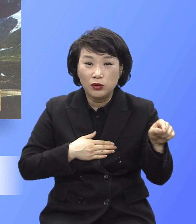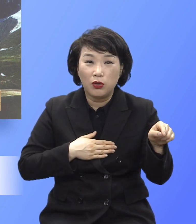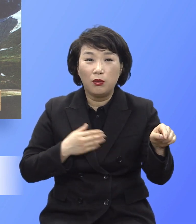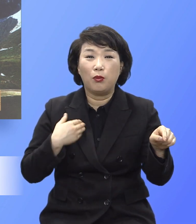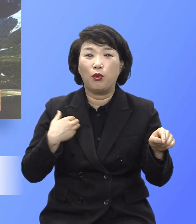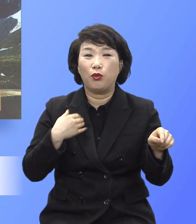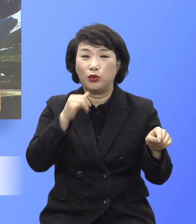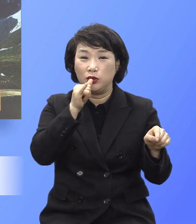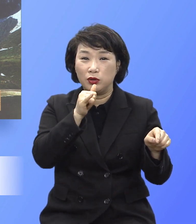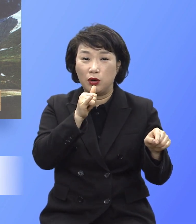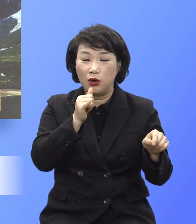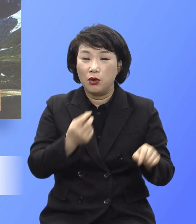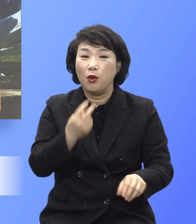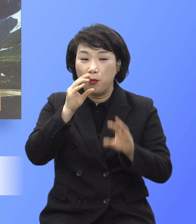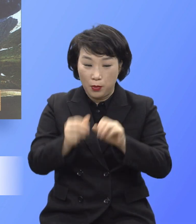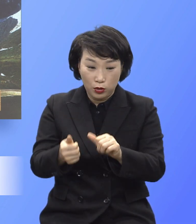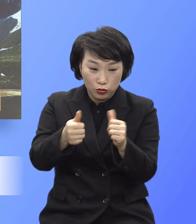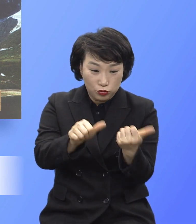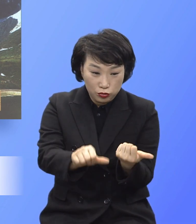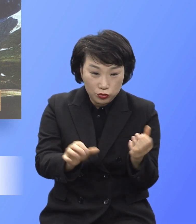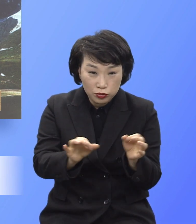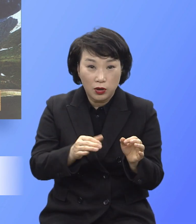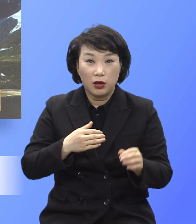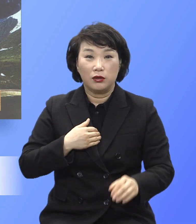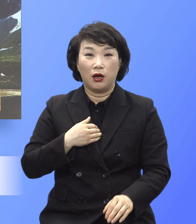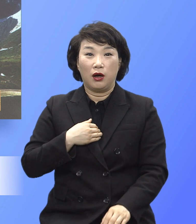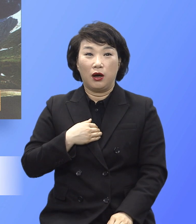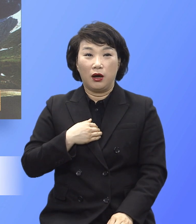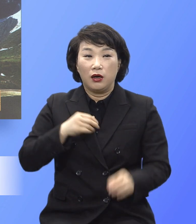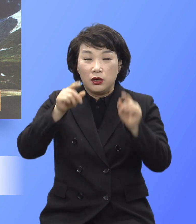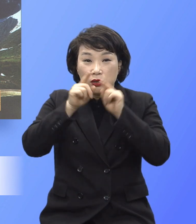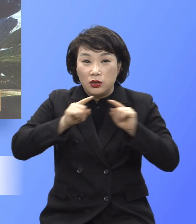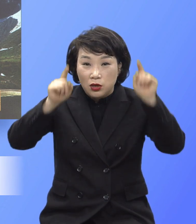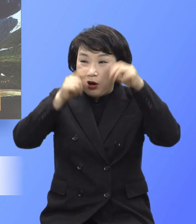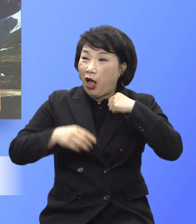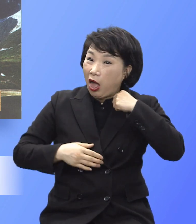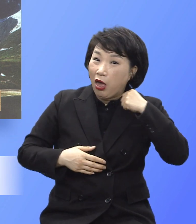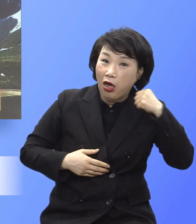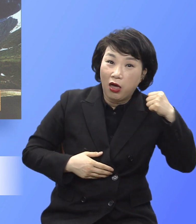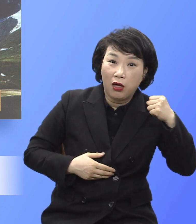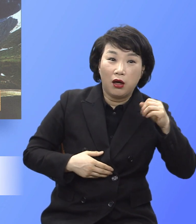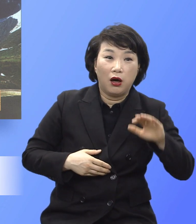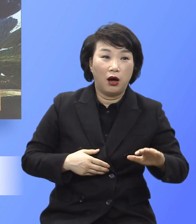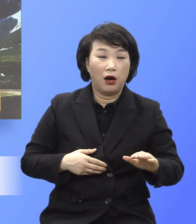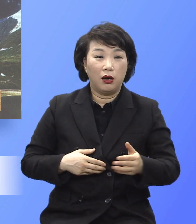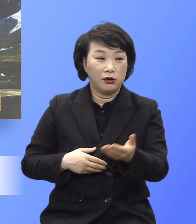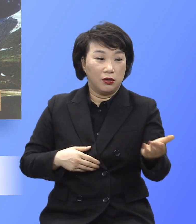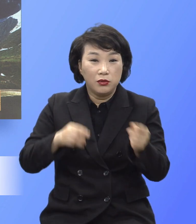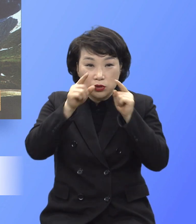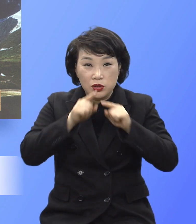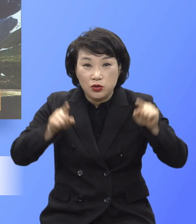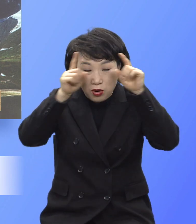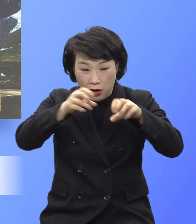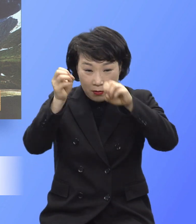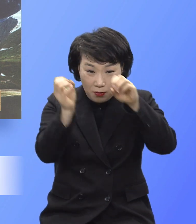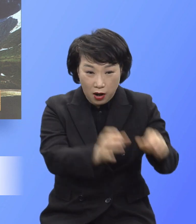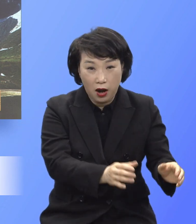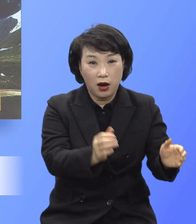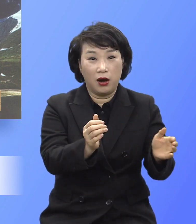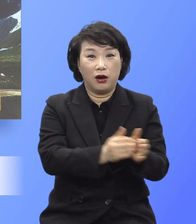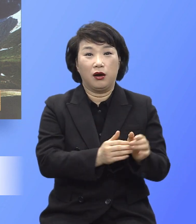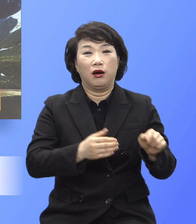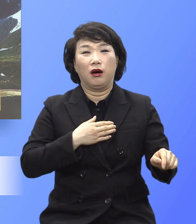모르고 목숨이 끝나는 순간에 지옥으로 끌려가 지옥에 던짐을